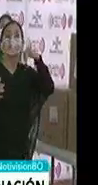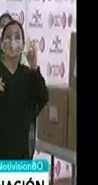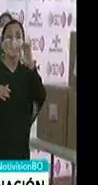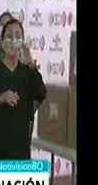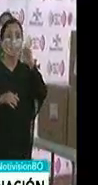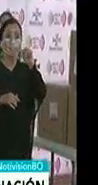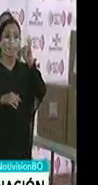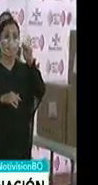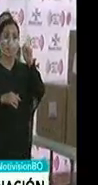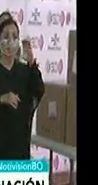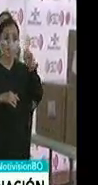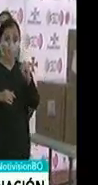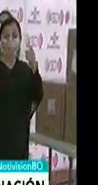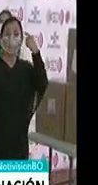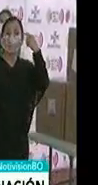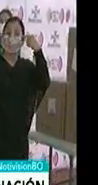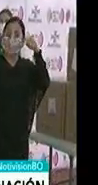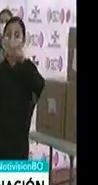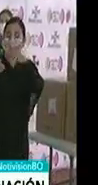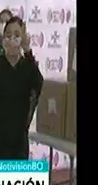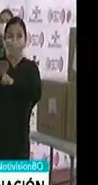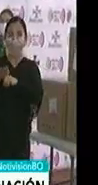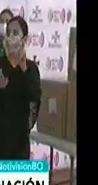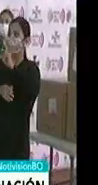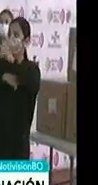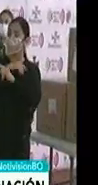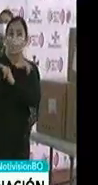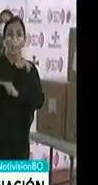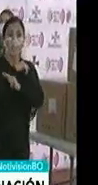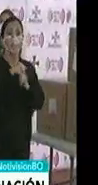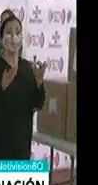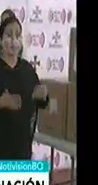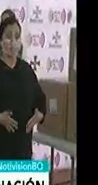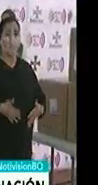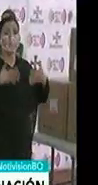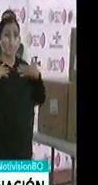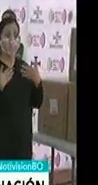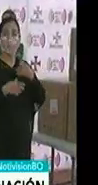en Caínco, en la cual el Grupo Nacional Vida también forma parte,